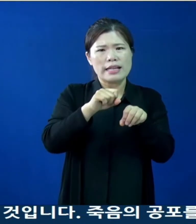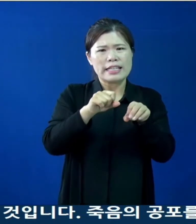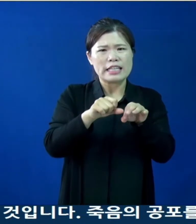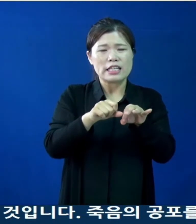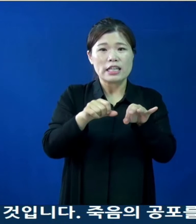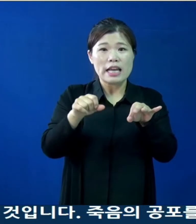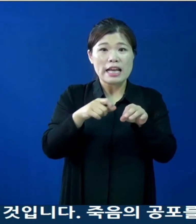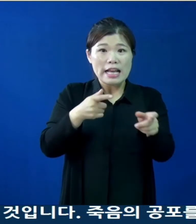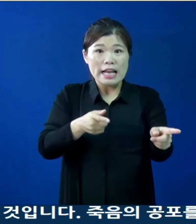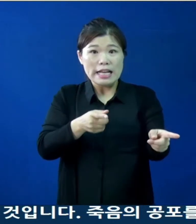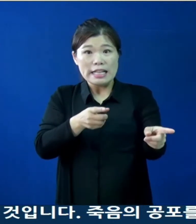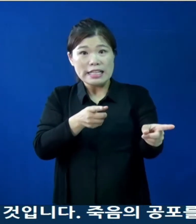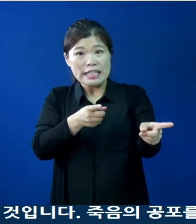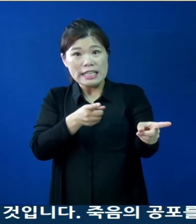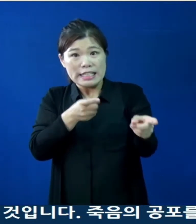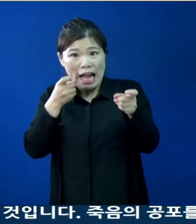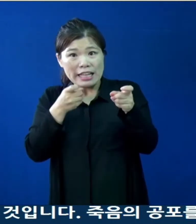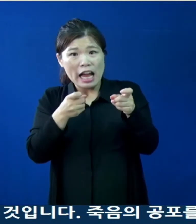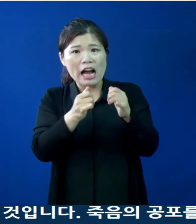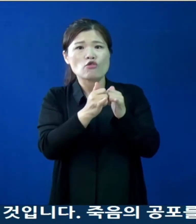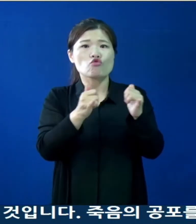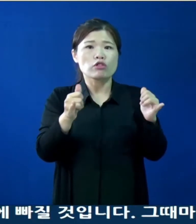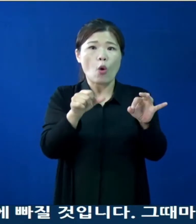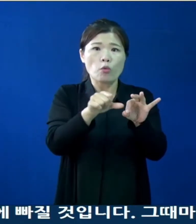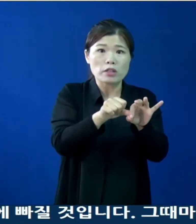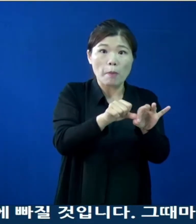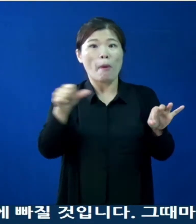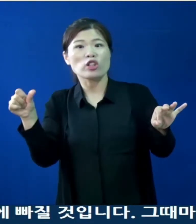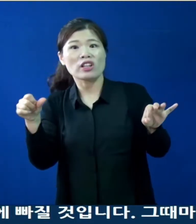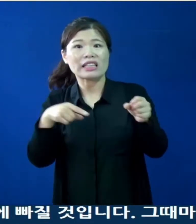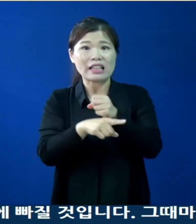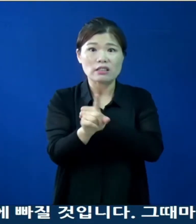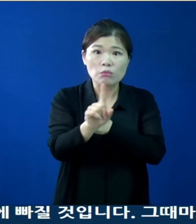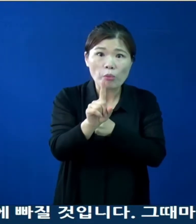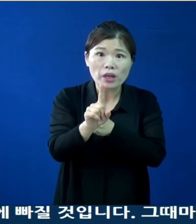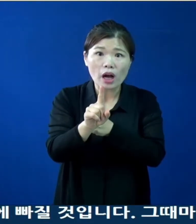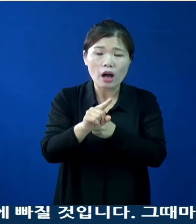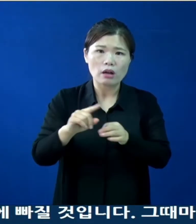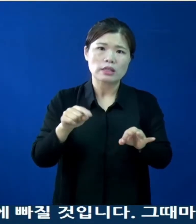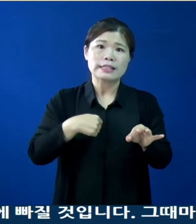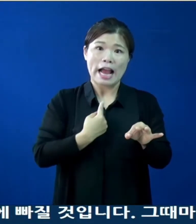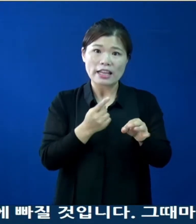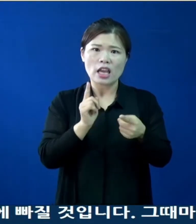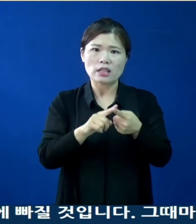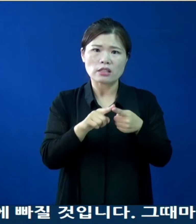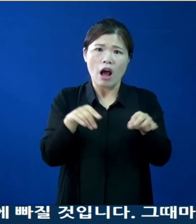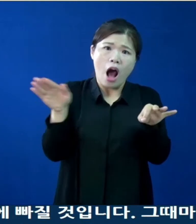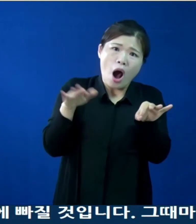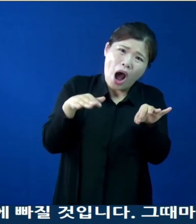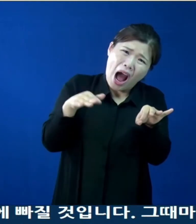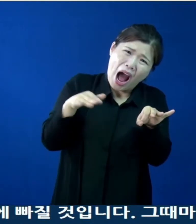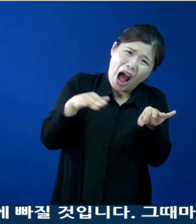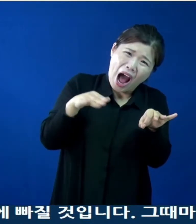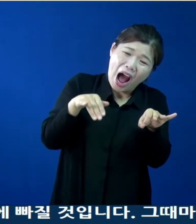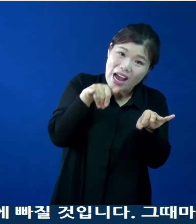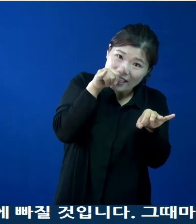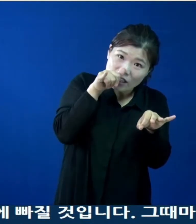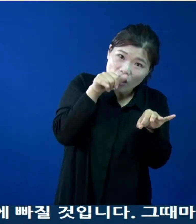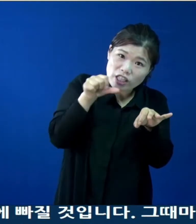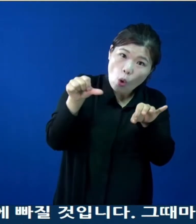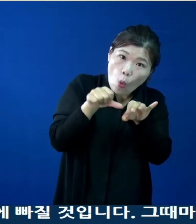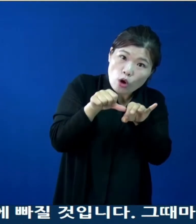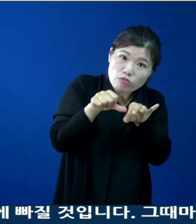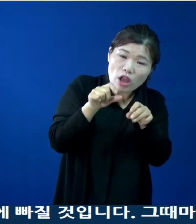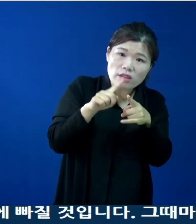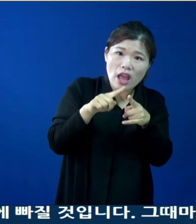벗어났다는 게 무슨 뜻이라고요? 그 순간 있을 수 없는 일이 벌어지는 거예요. 자기를 묶어 있던